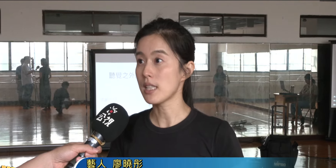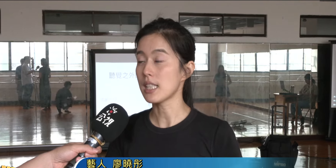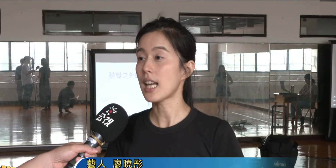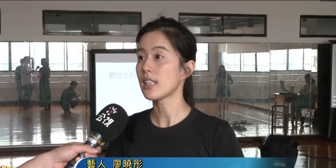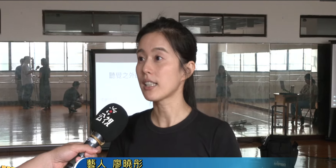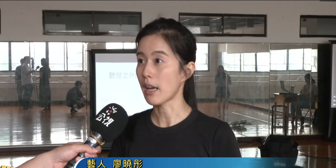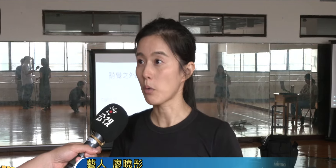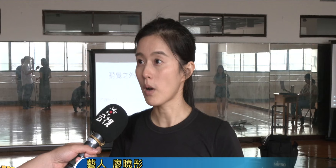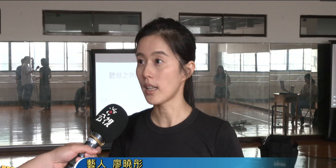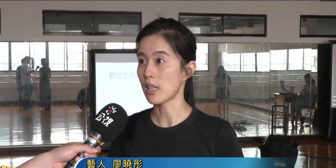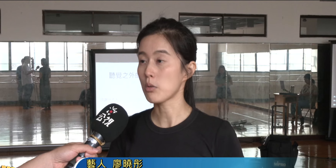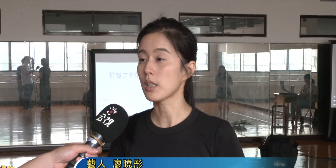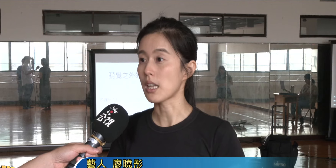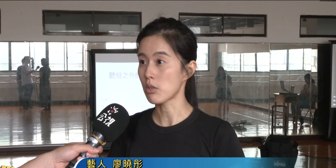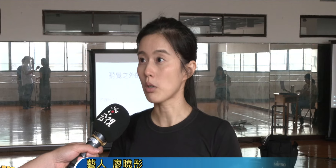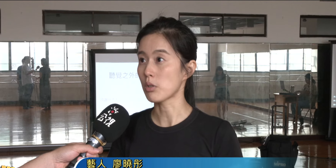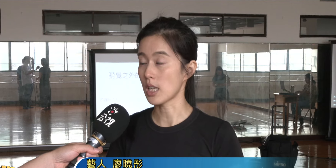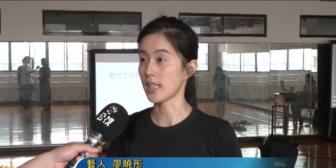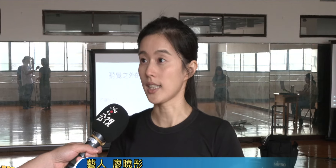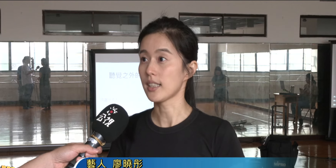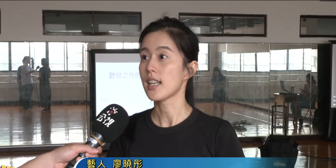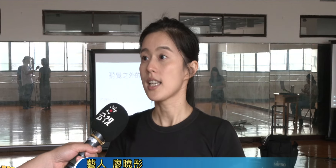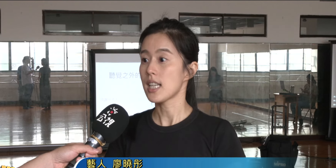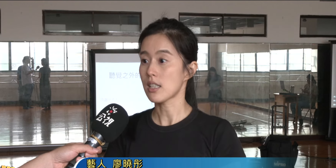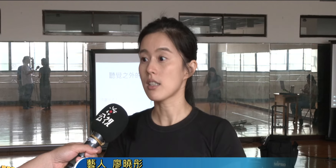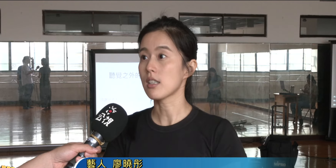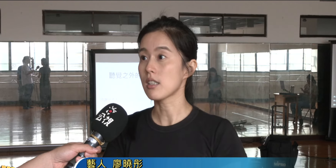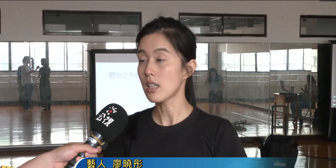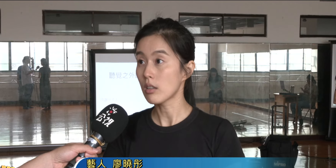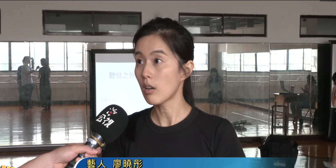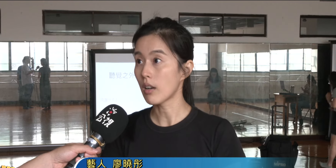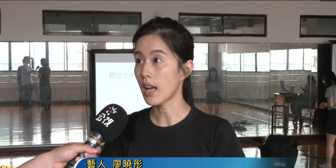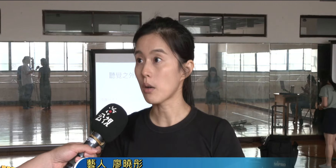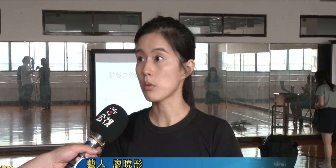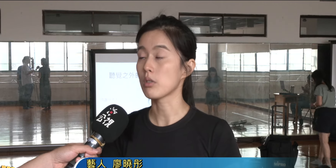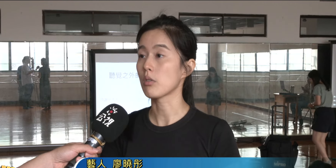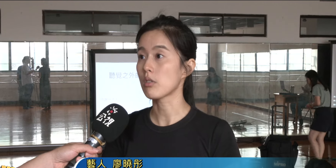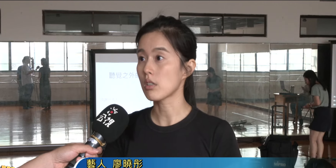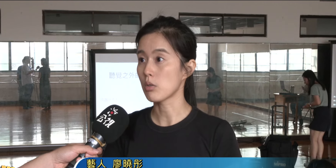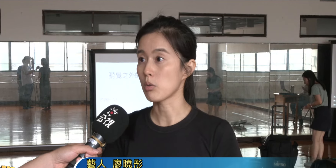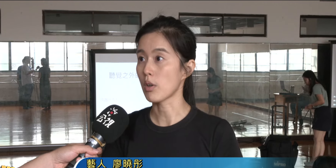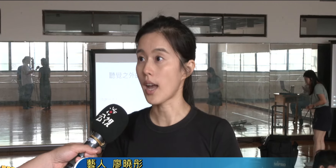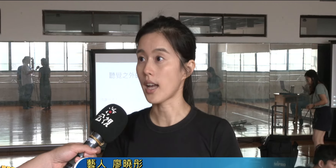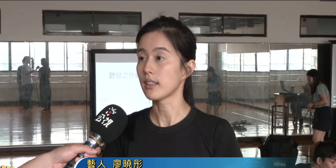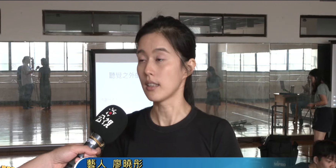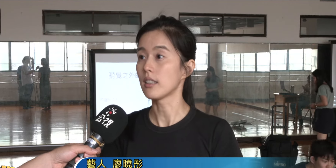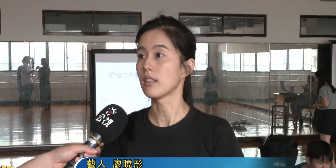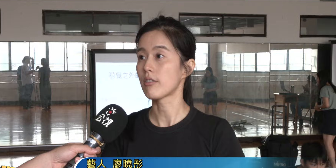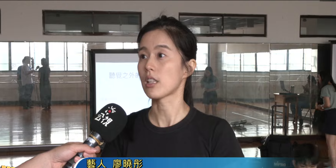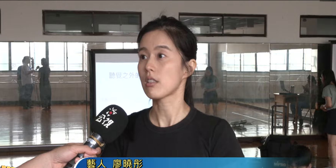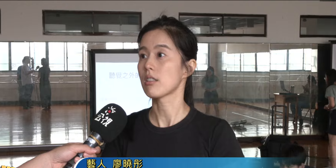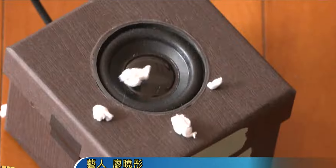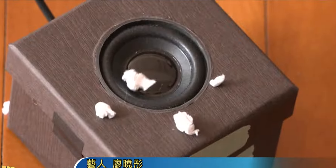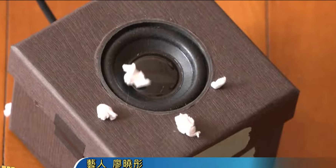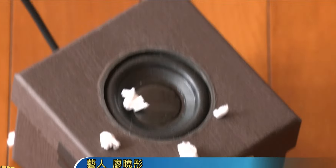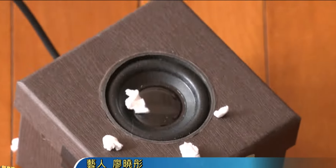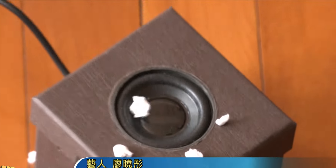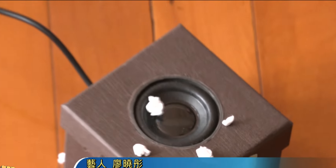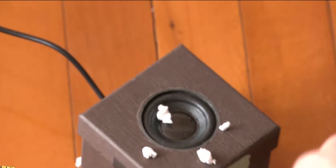其他的感官来去感受声音，像是震动啊，或是用视觉啊等等的方式， 让学